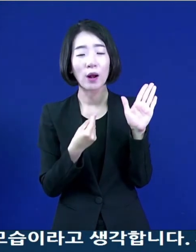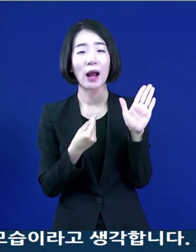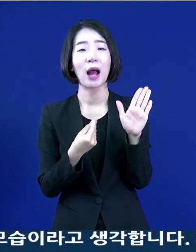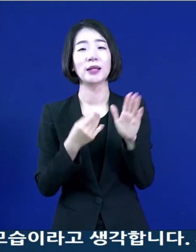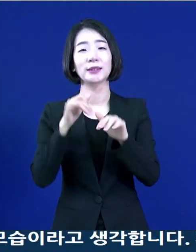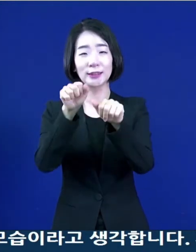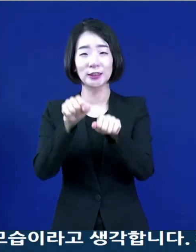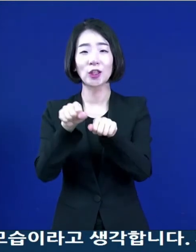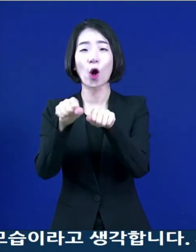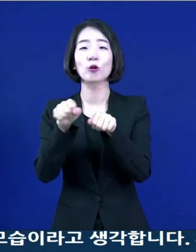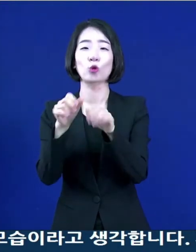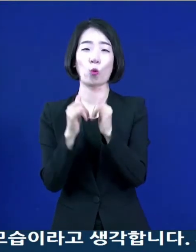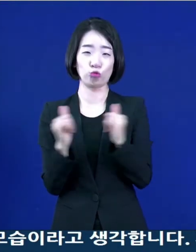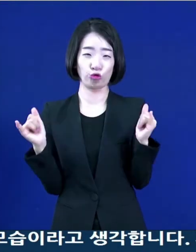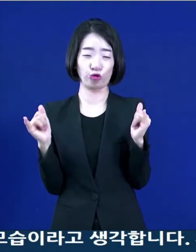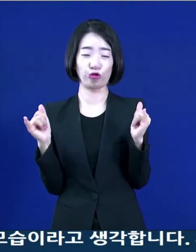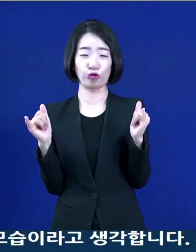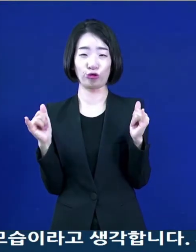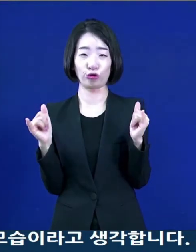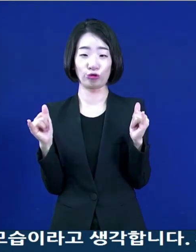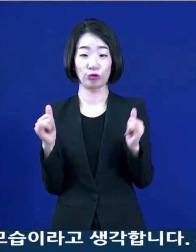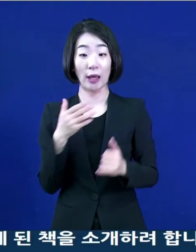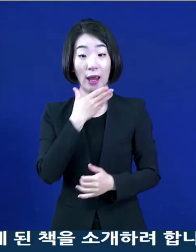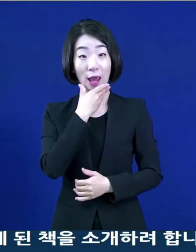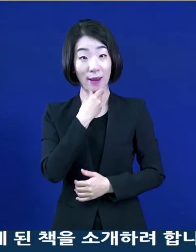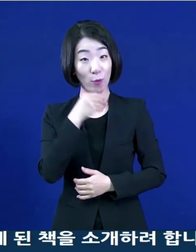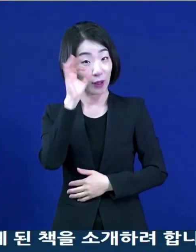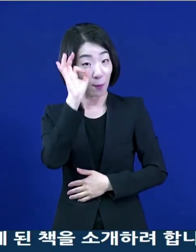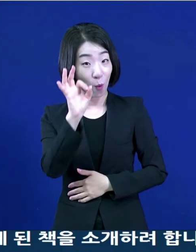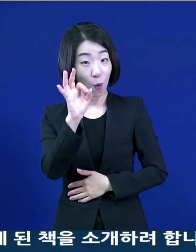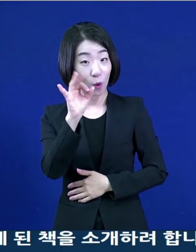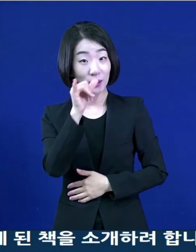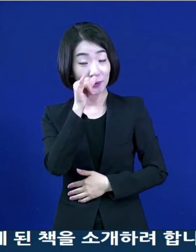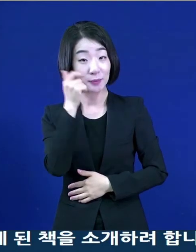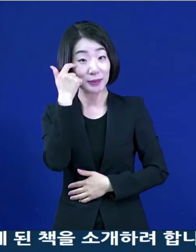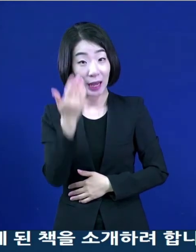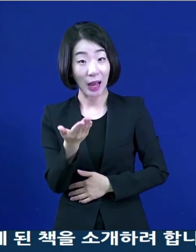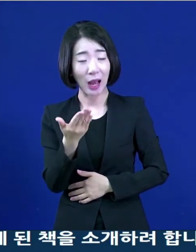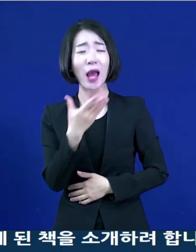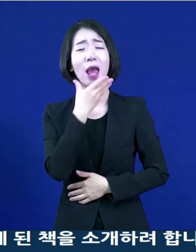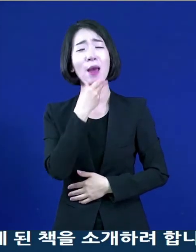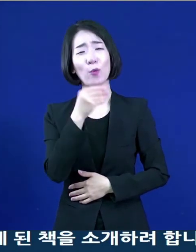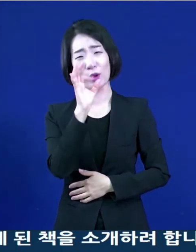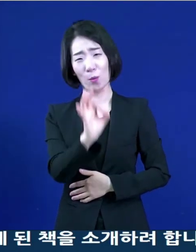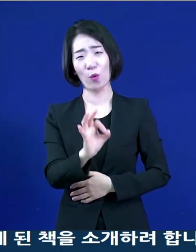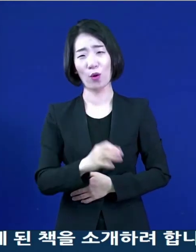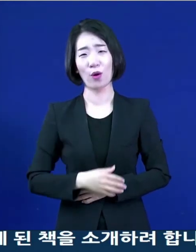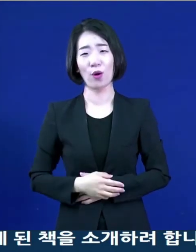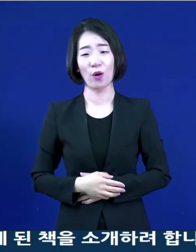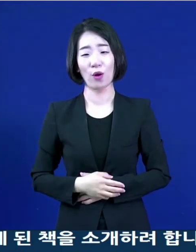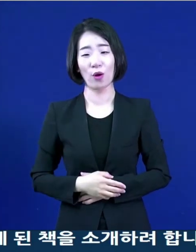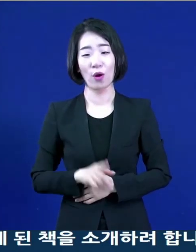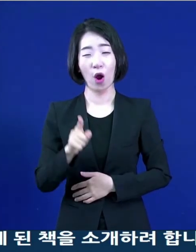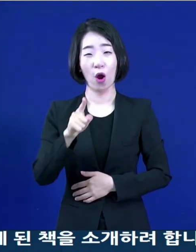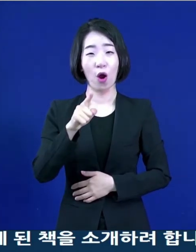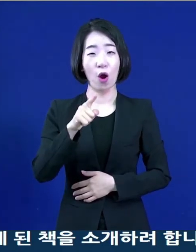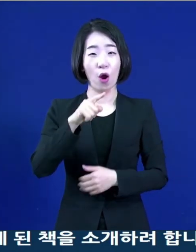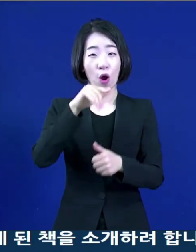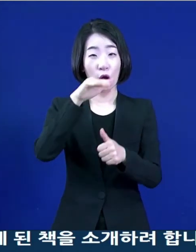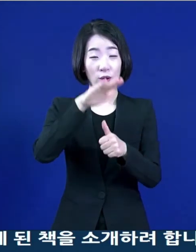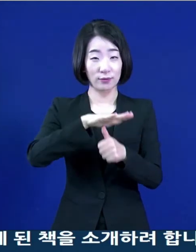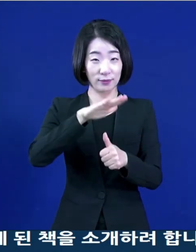청소부예요. 행복해 보이지 않습니까? 저건요, 이 책은요 초등학생을 대상으로